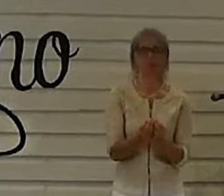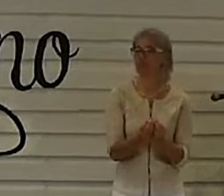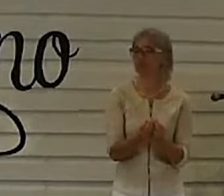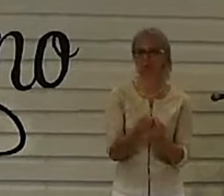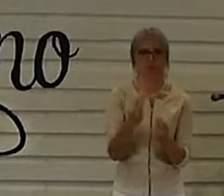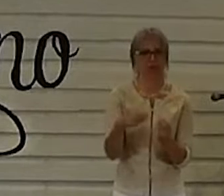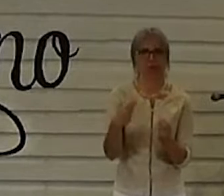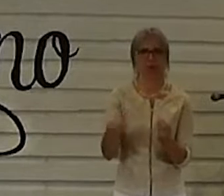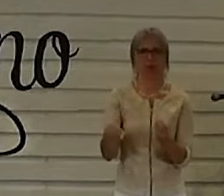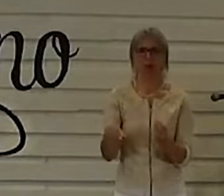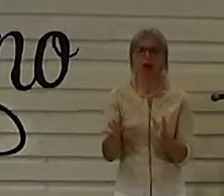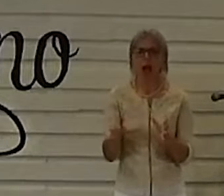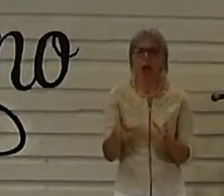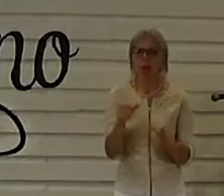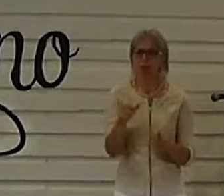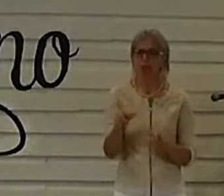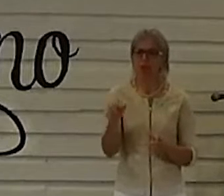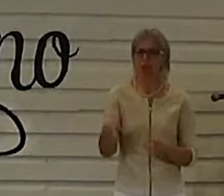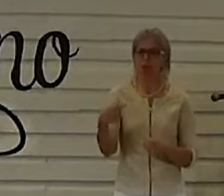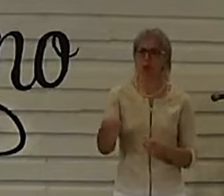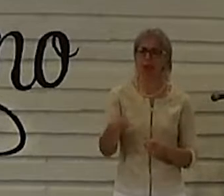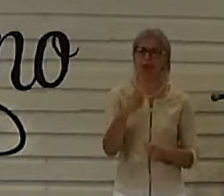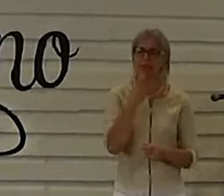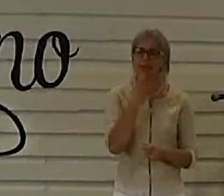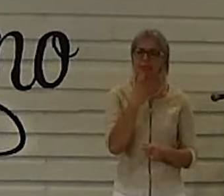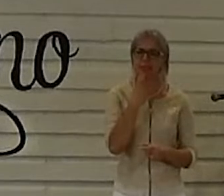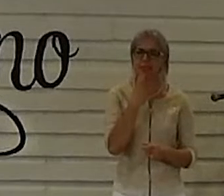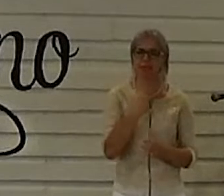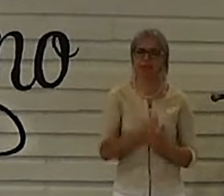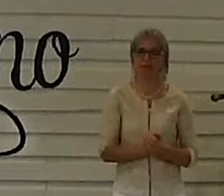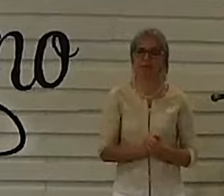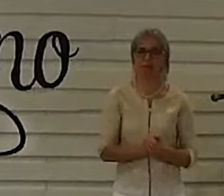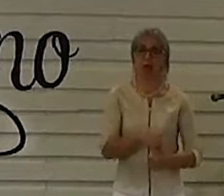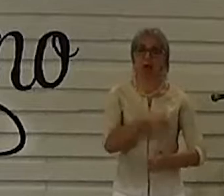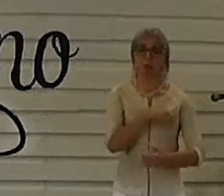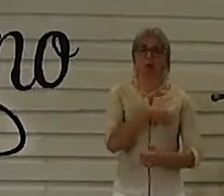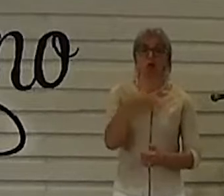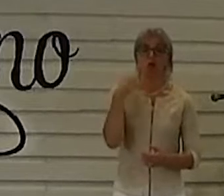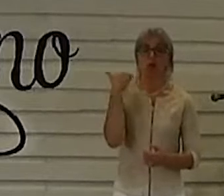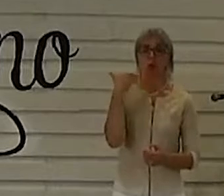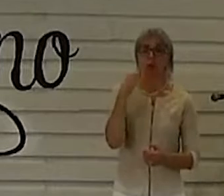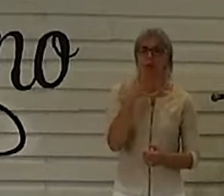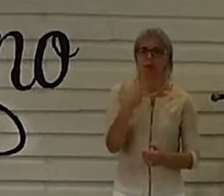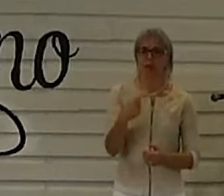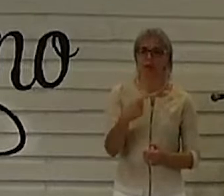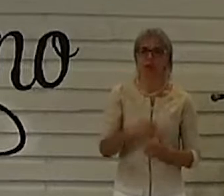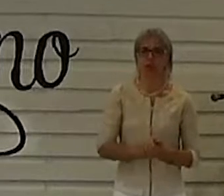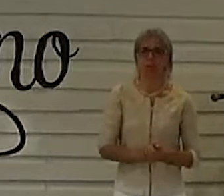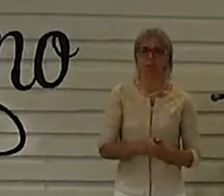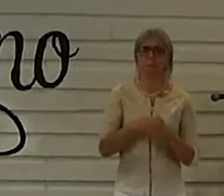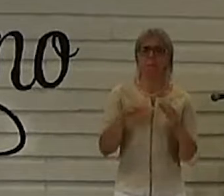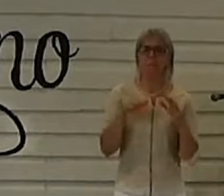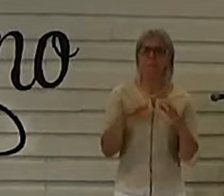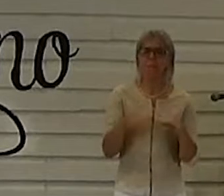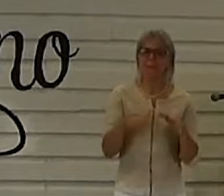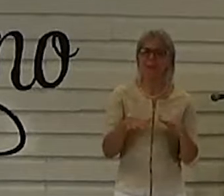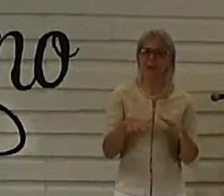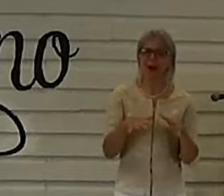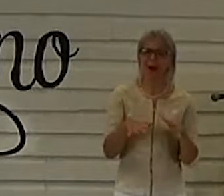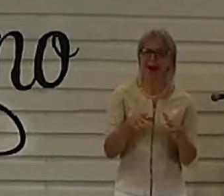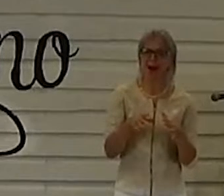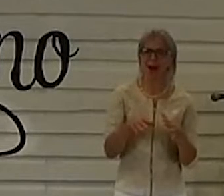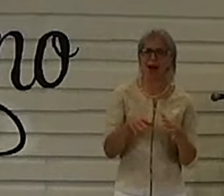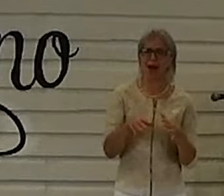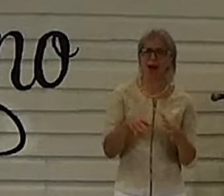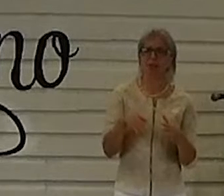Prima Corinzi capitolo 5 versetto 11, l'Apostolo Paolo dice: ma quel che vi ho scritto è di